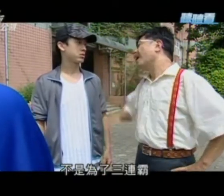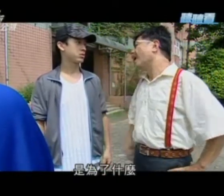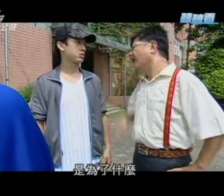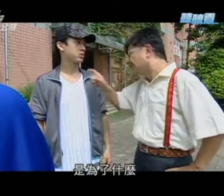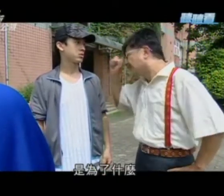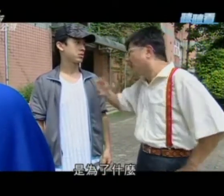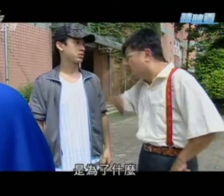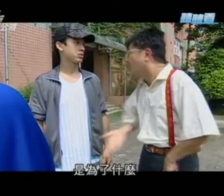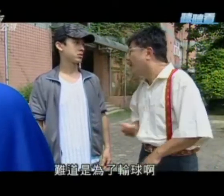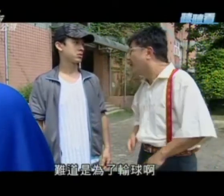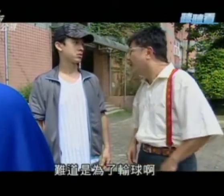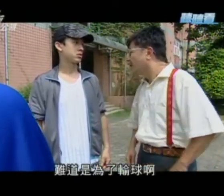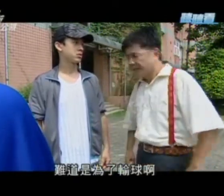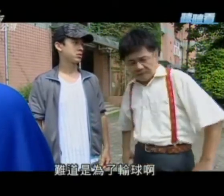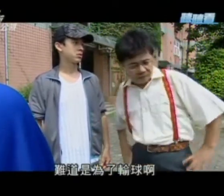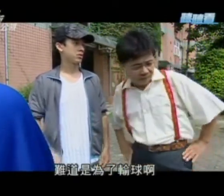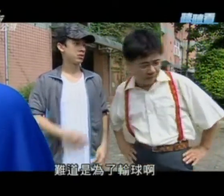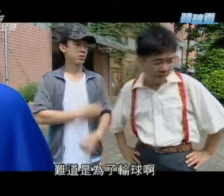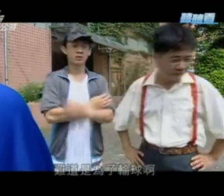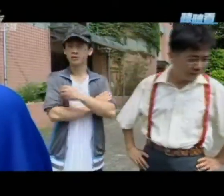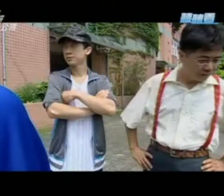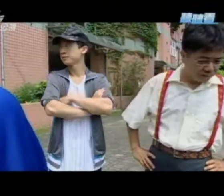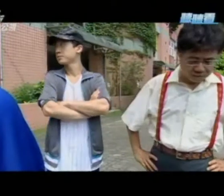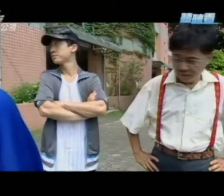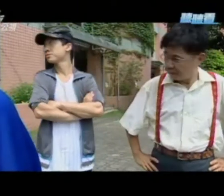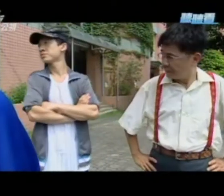为了什么？难道是为了输球啊？哼。